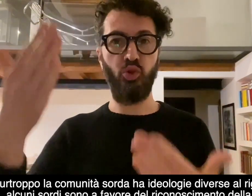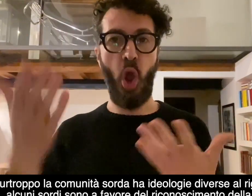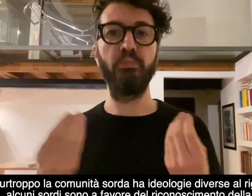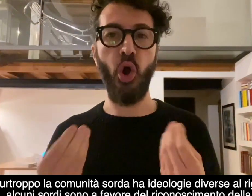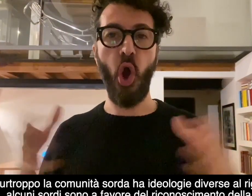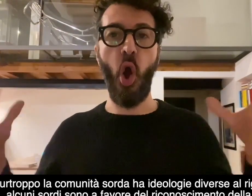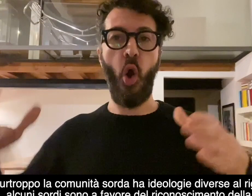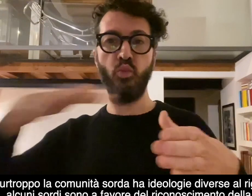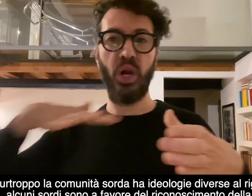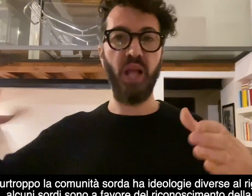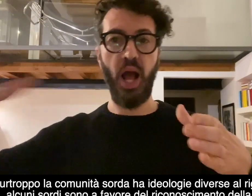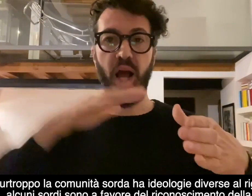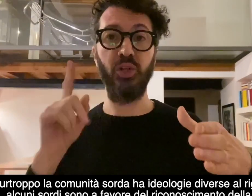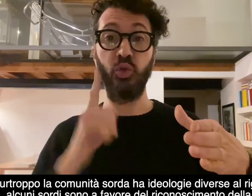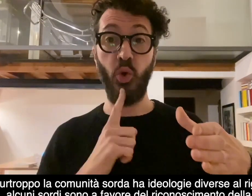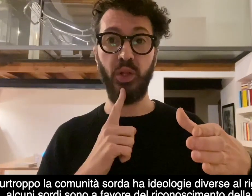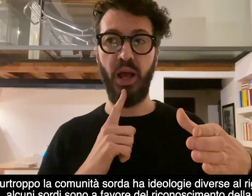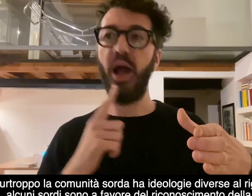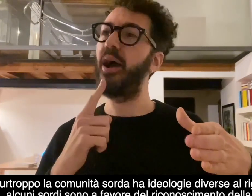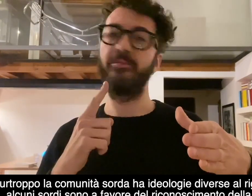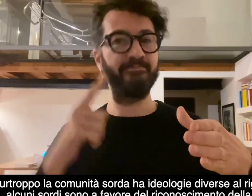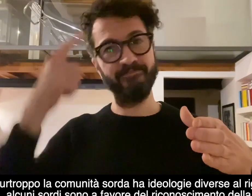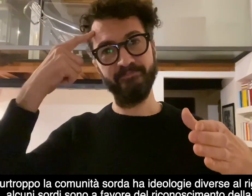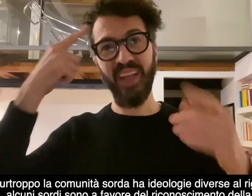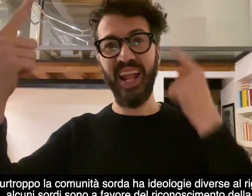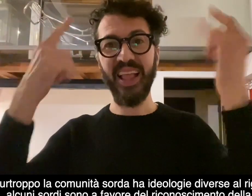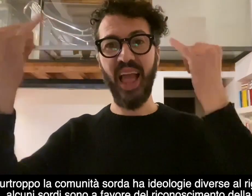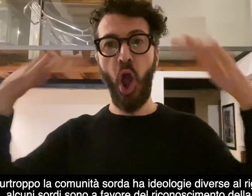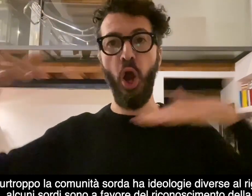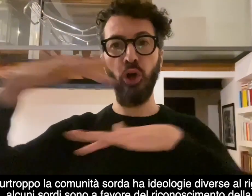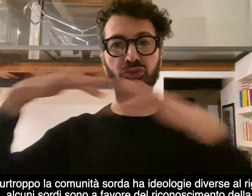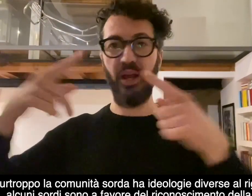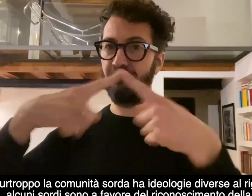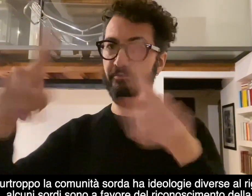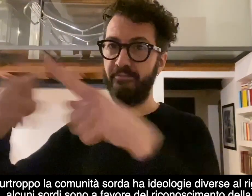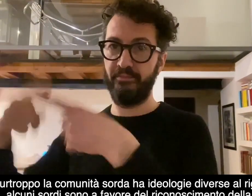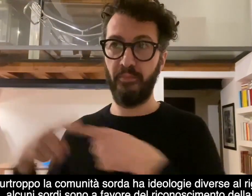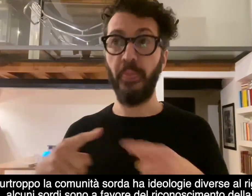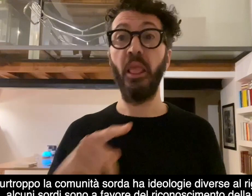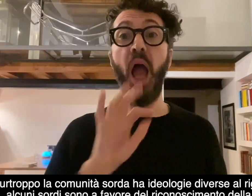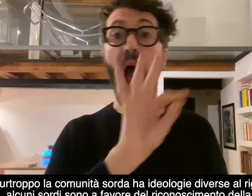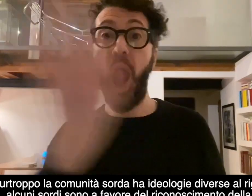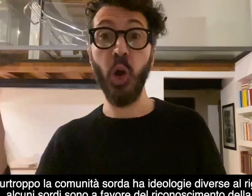purtroppo devo dire che la comunità sorda a delle ideologie diverse al riguardo